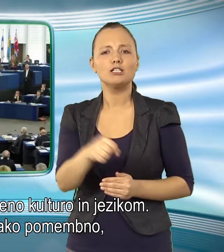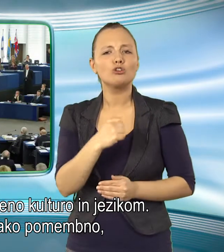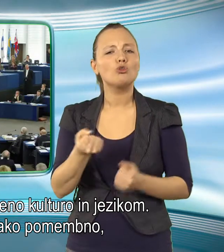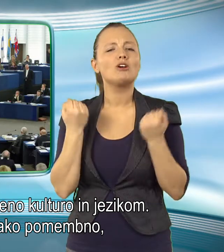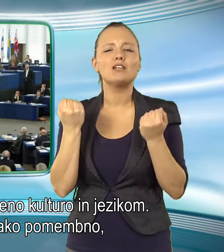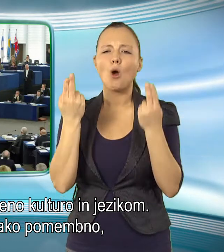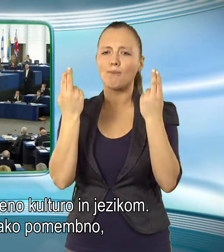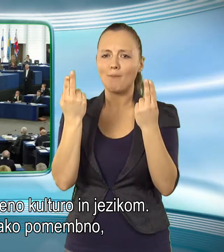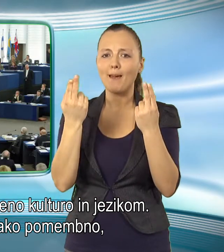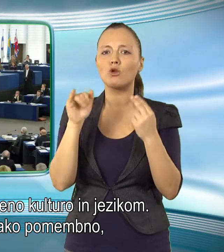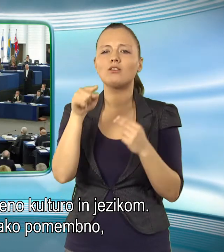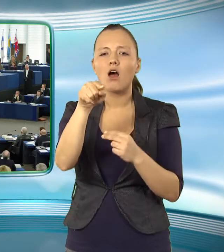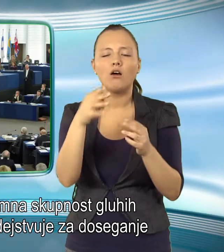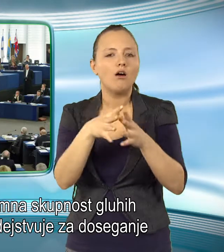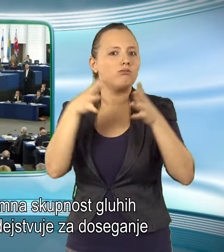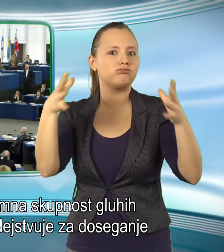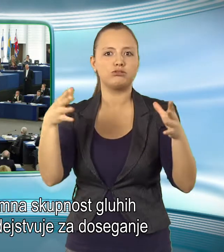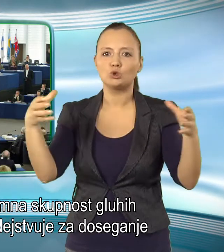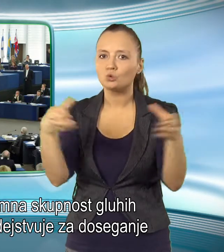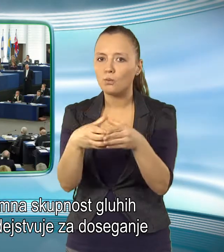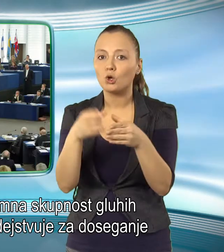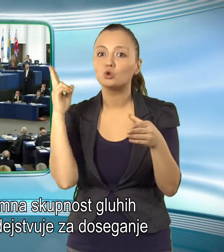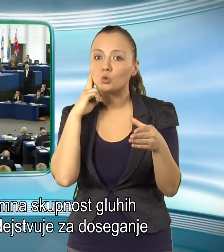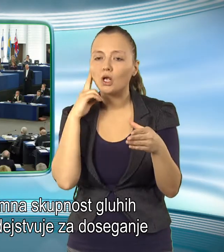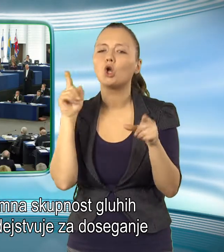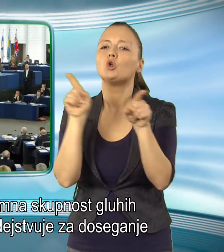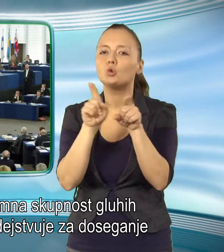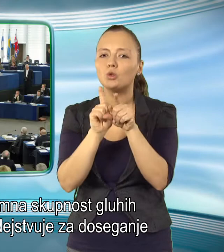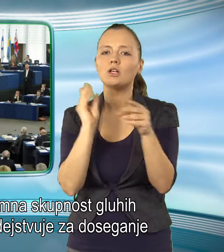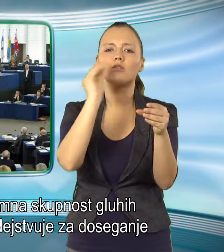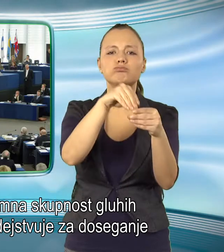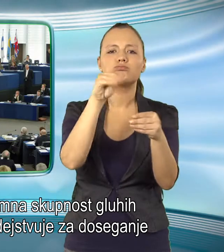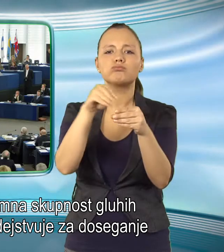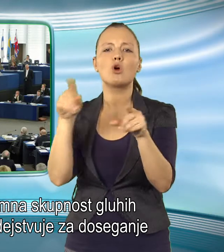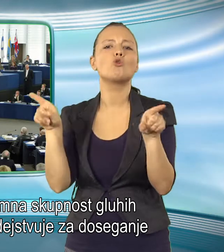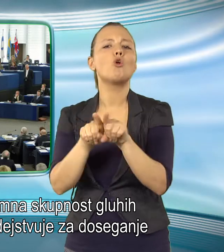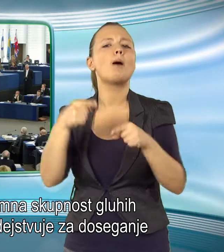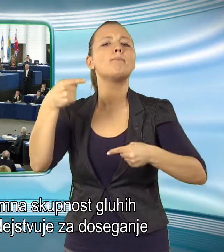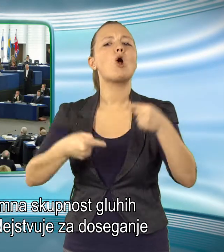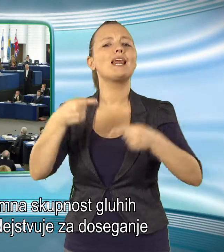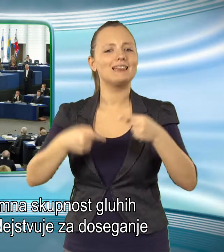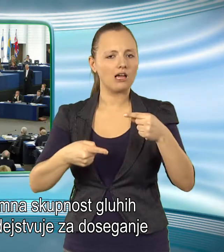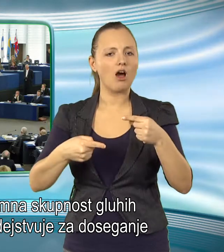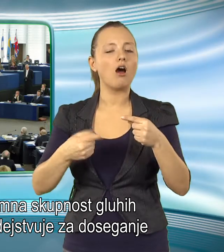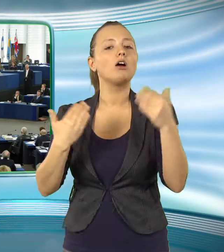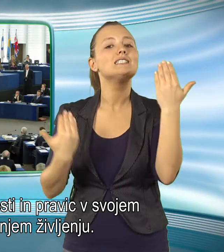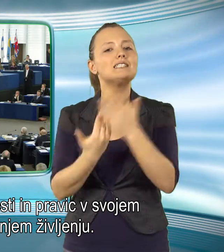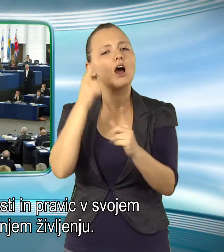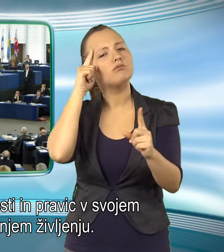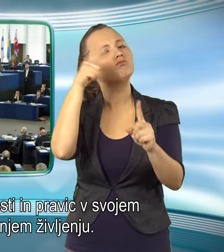Zato je tako pomembno, da se ta ogromna skupnost gluhih tudi politično udejstvuje za doseganje enakih možnosti in pravic v